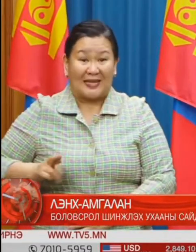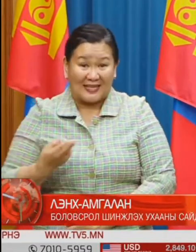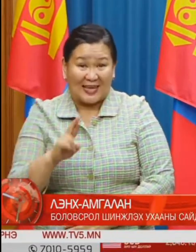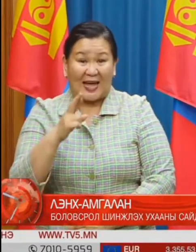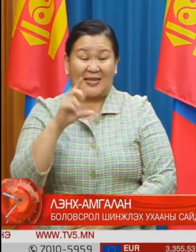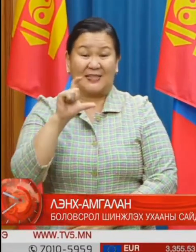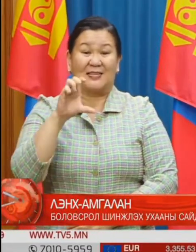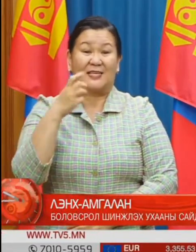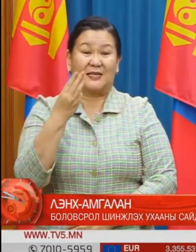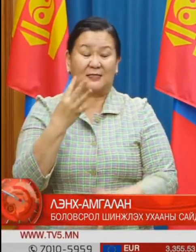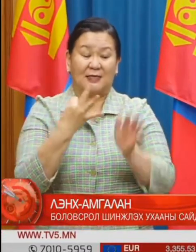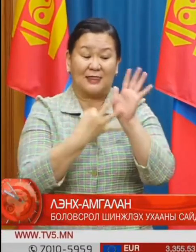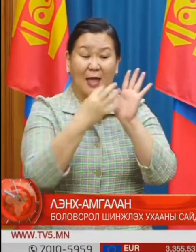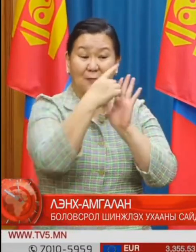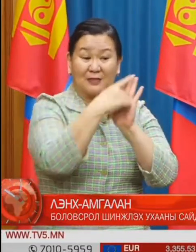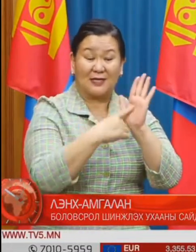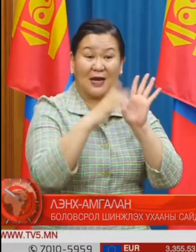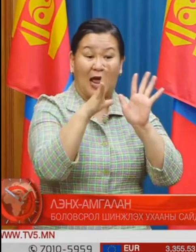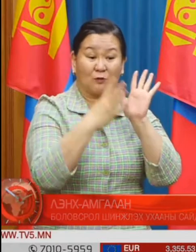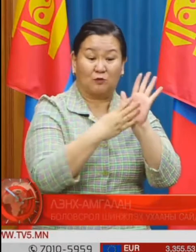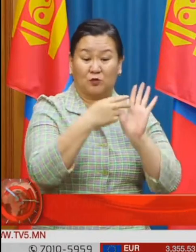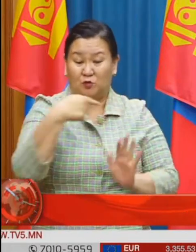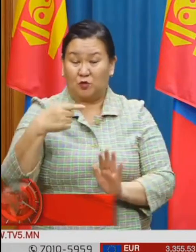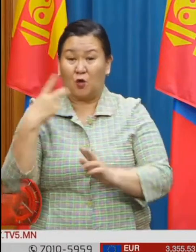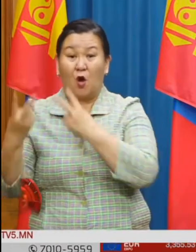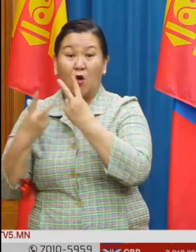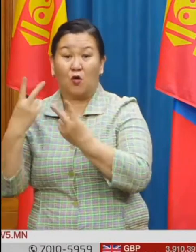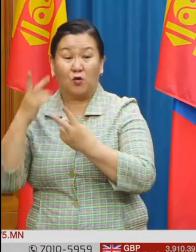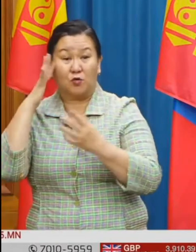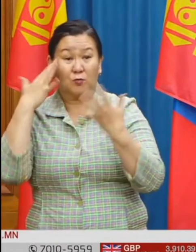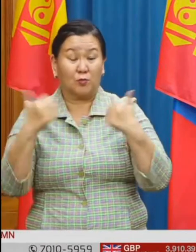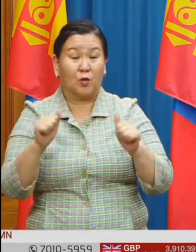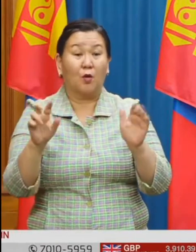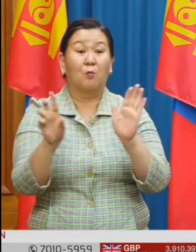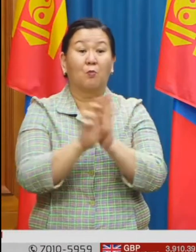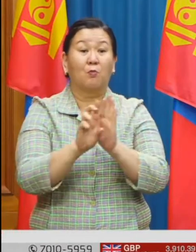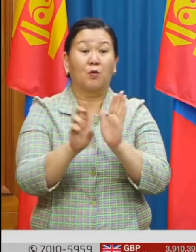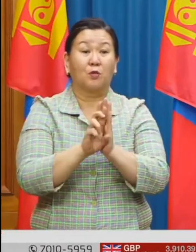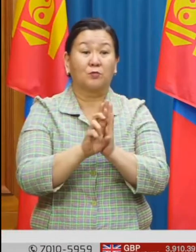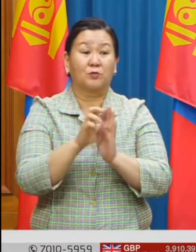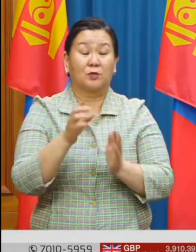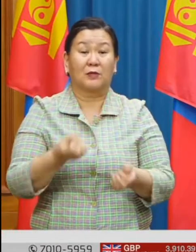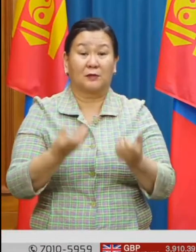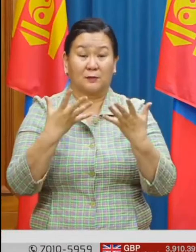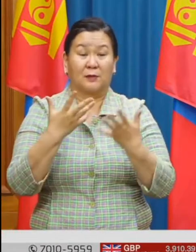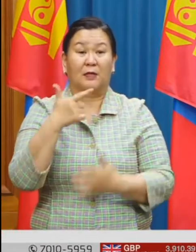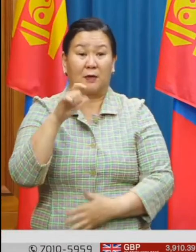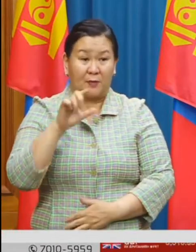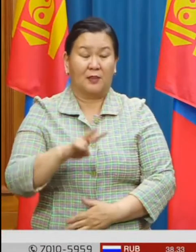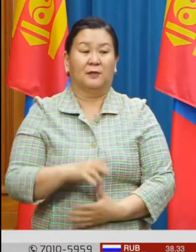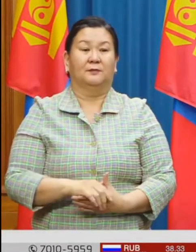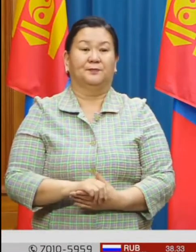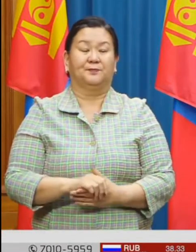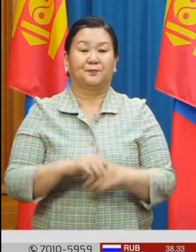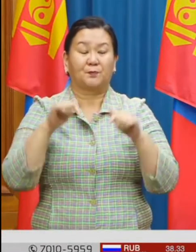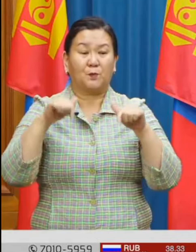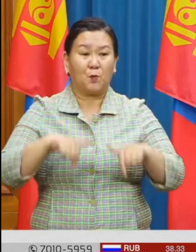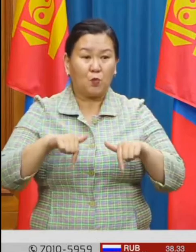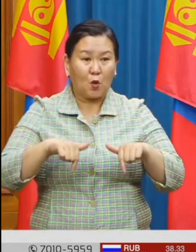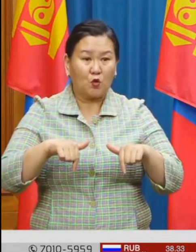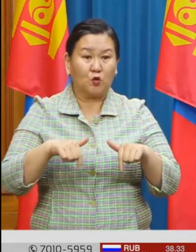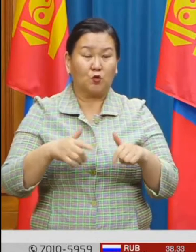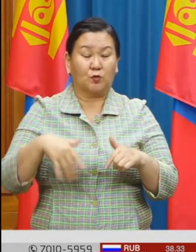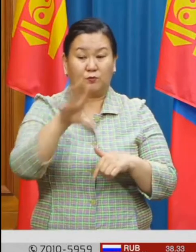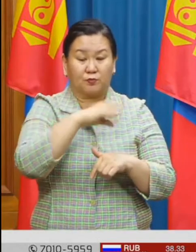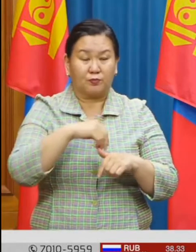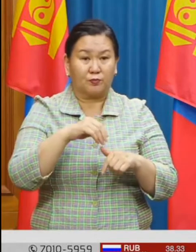одоо эсэлтийн ерөнхий шалгалтыг 8 сарын 19-ноос 22-ны өдрүүдэд зохион байгуулахын боломж үрдэж байна вэ гэж боломж үрдэв. За өнөөдрийн